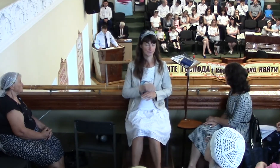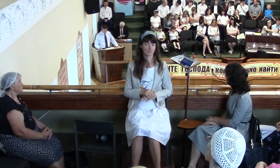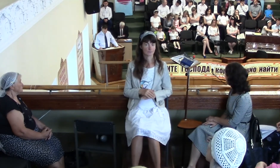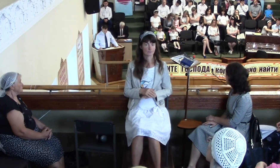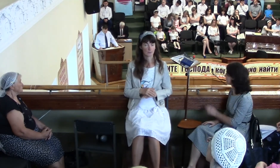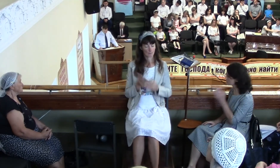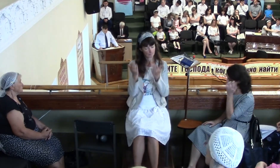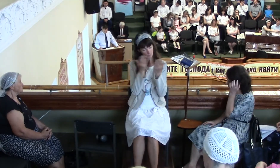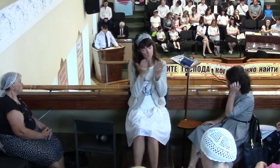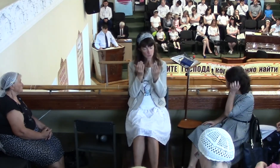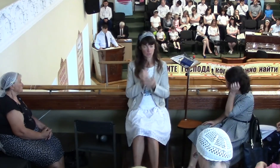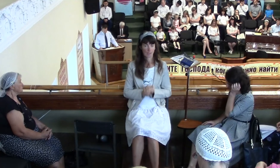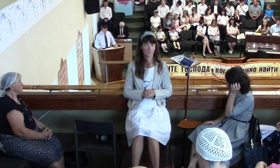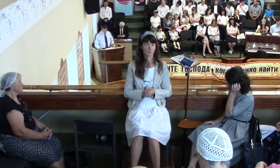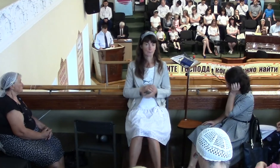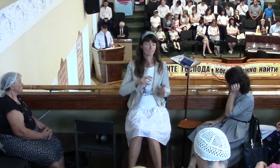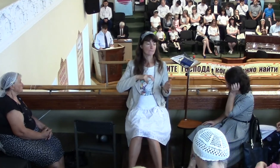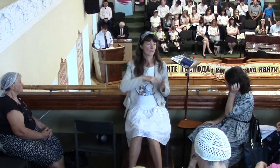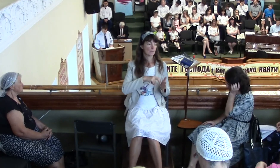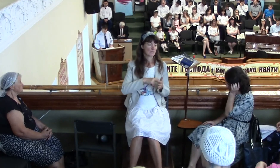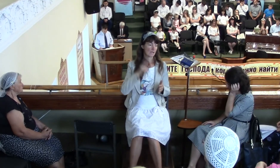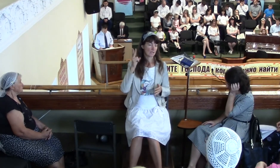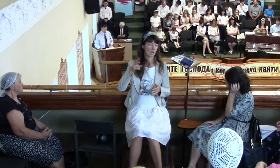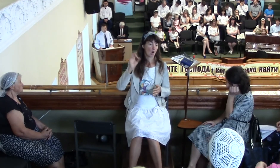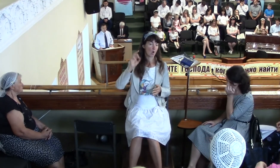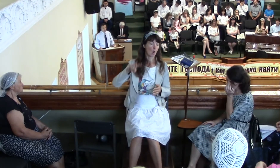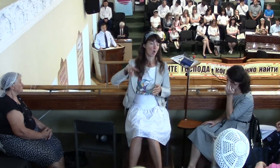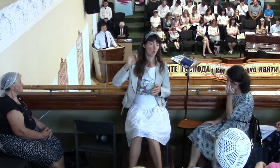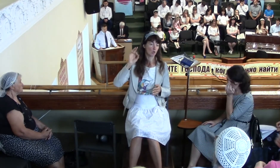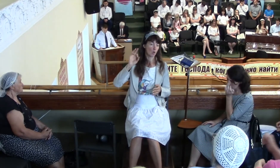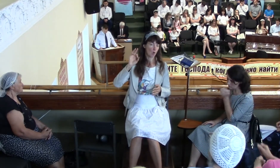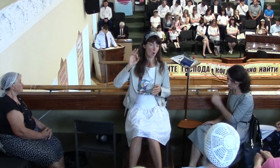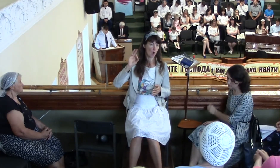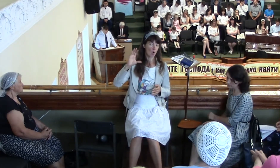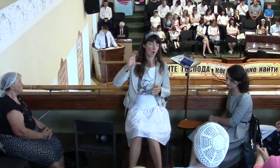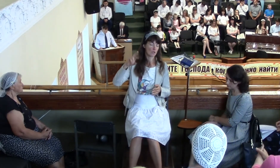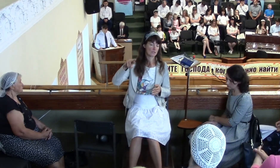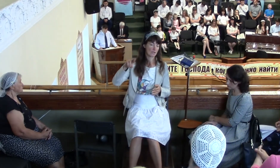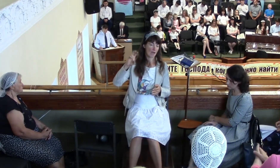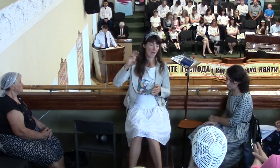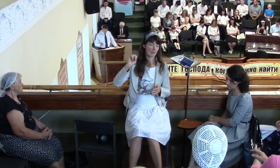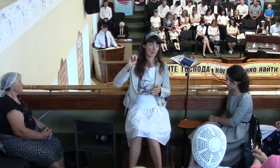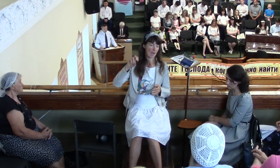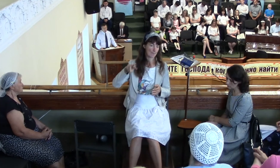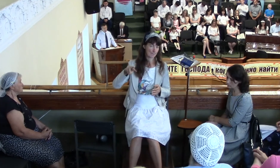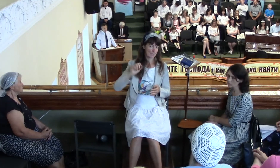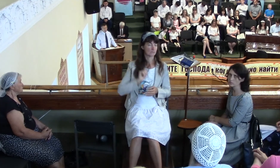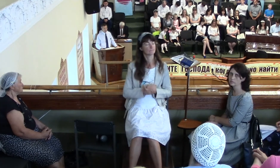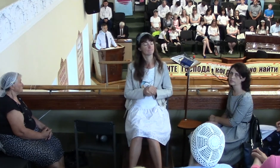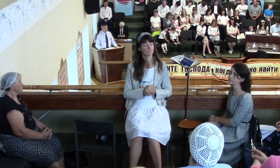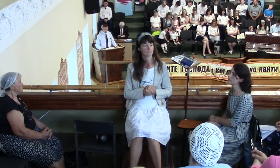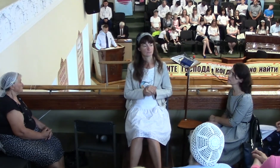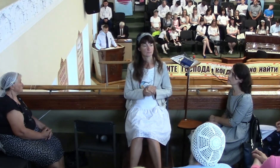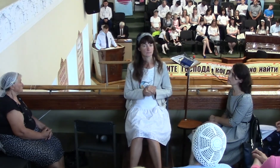сейчас прочитаем. Это послание к Колоссянам. Послание к Колоссянам, 1 глава. Мы будем читать с 12